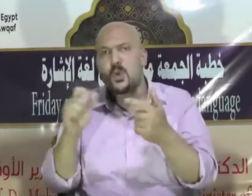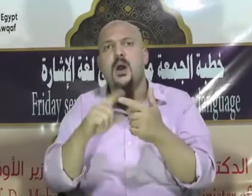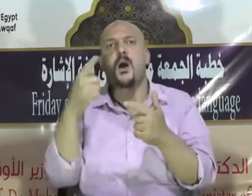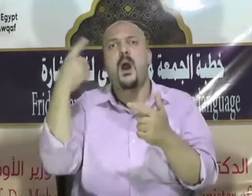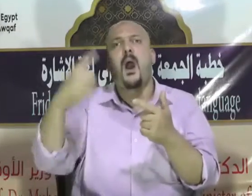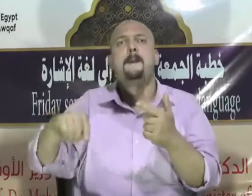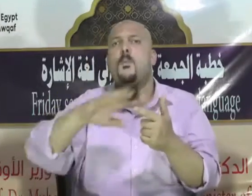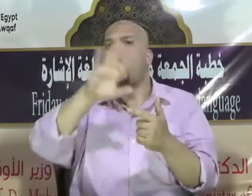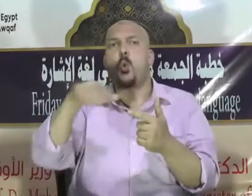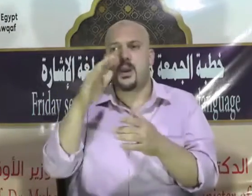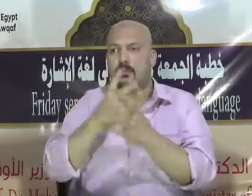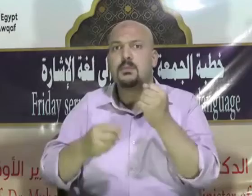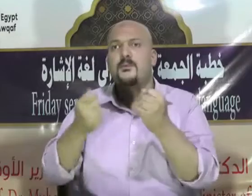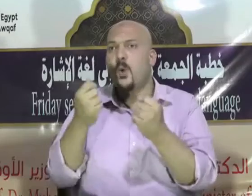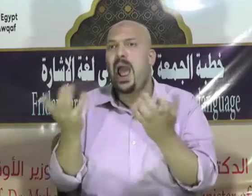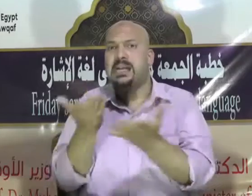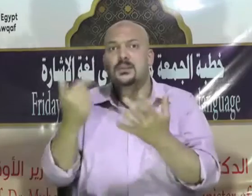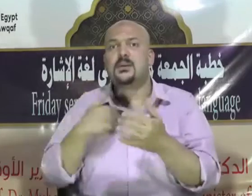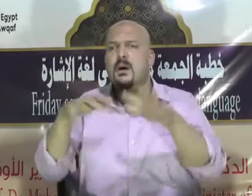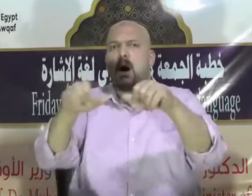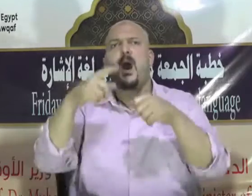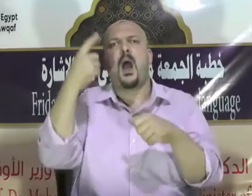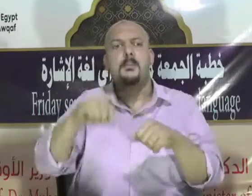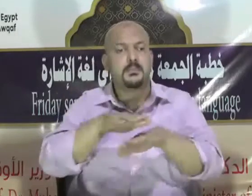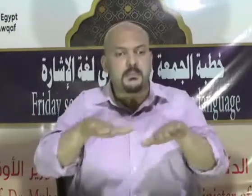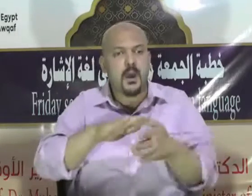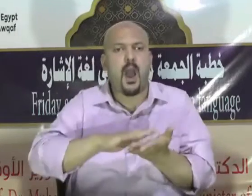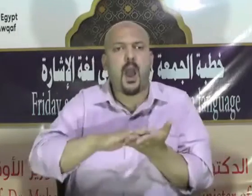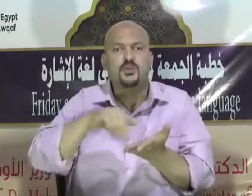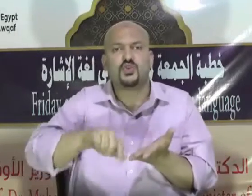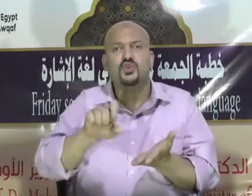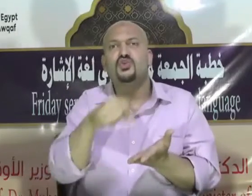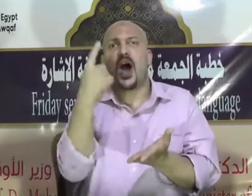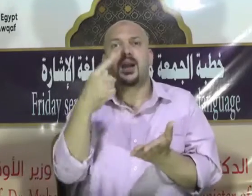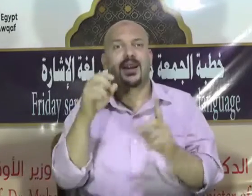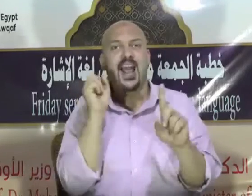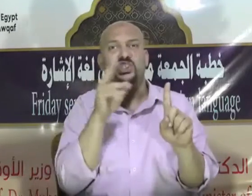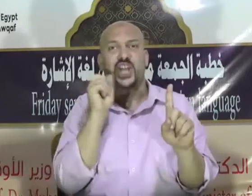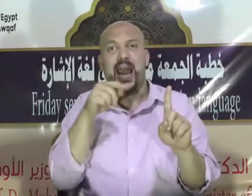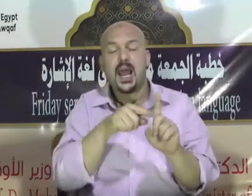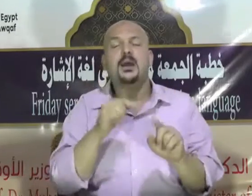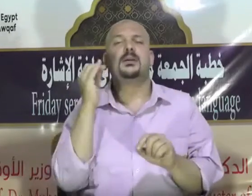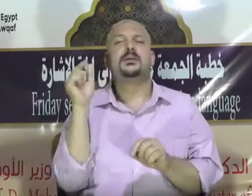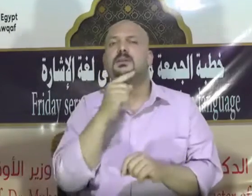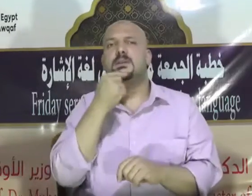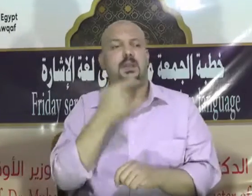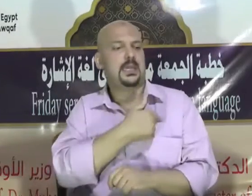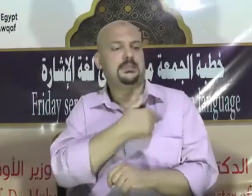يومكم هذا في بلدكم هذا في شهركم هذا، فكل الدماء معصومة،